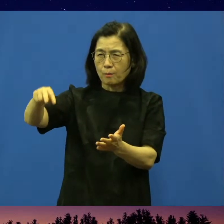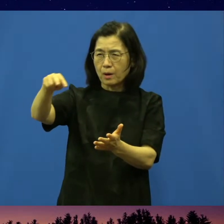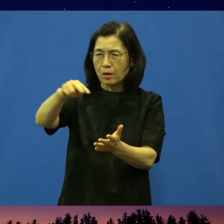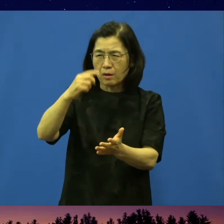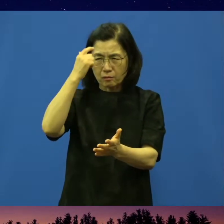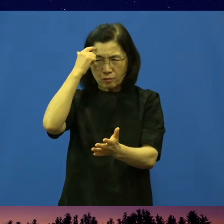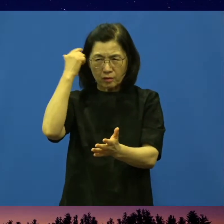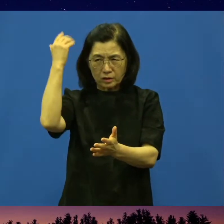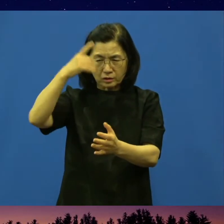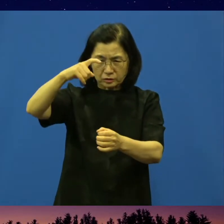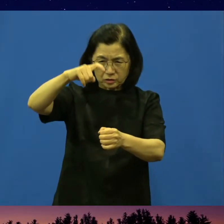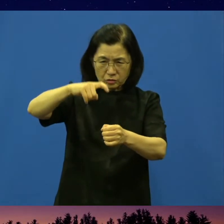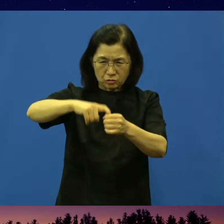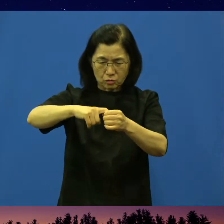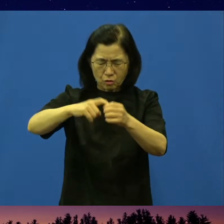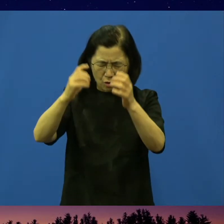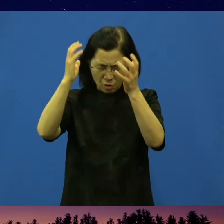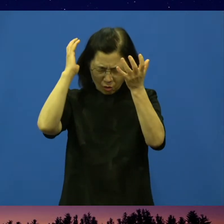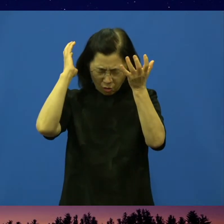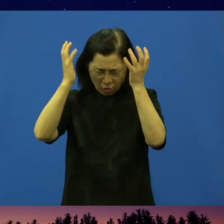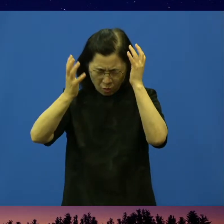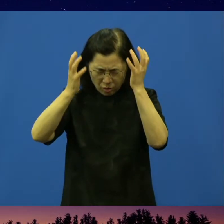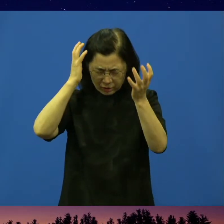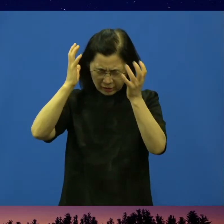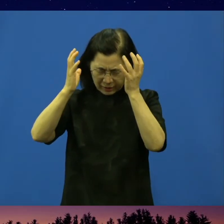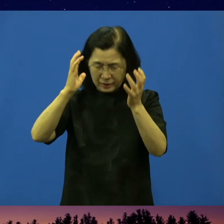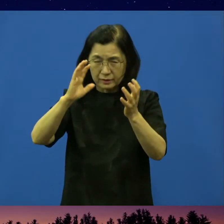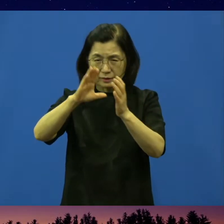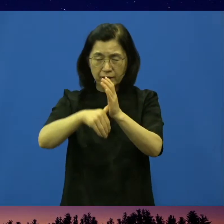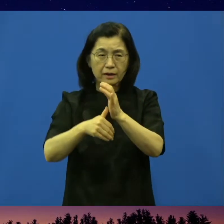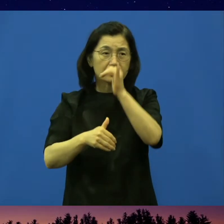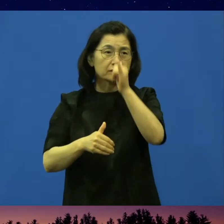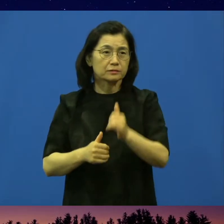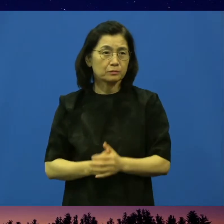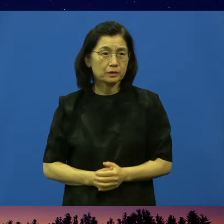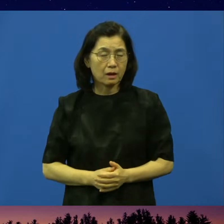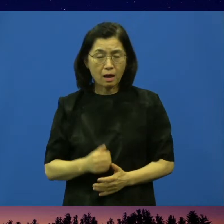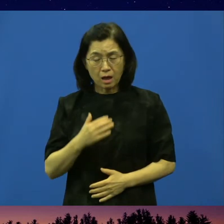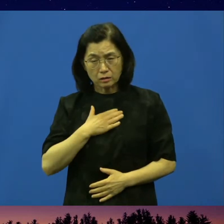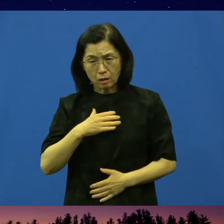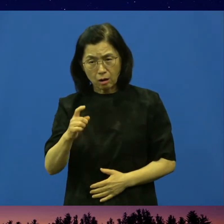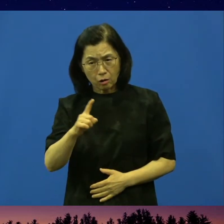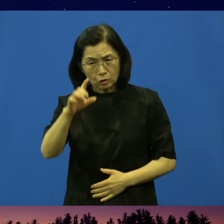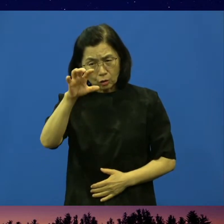내가 어디에 있지? 내가 어디로 가고 있지? 이걸 모르는 겁니다.